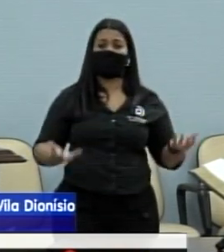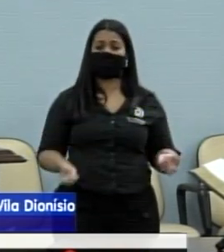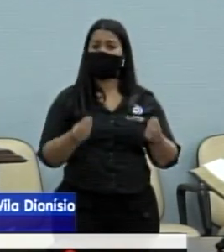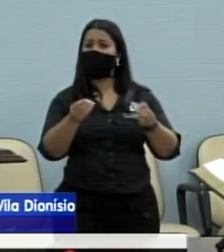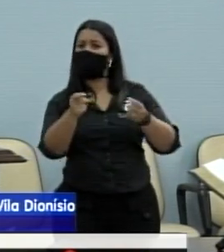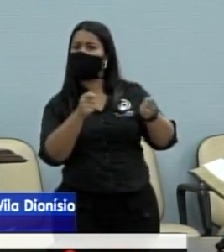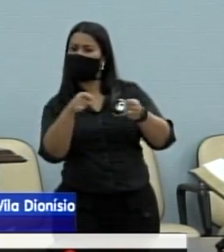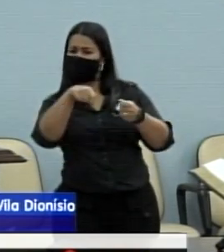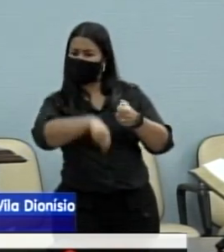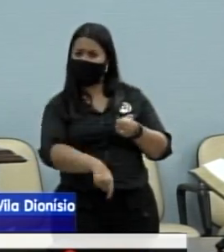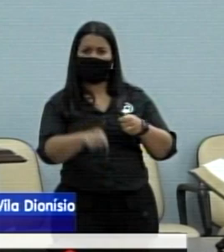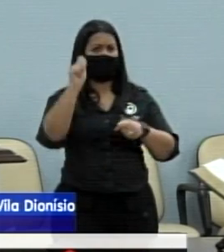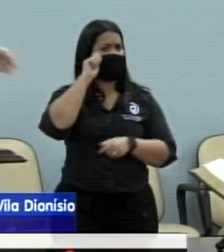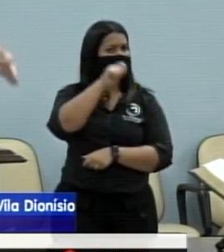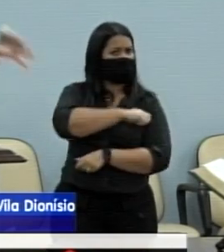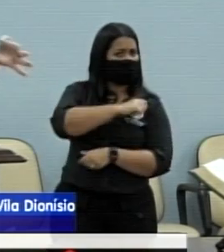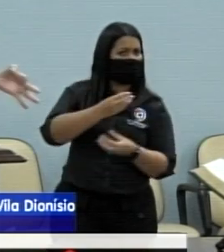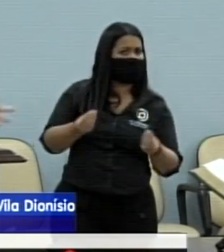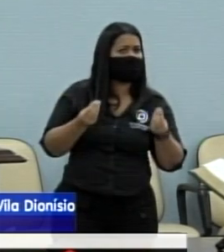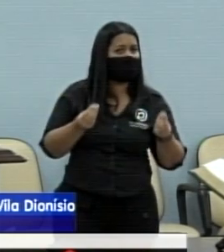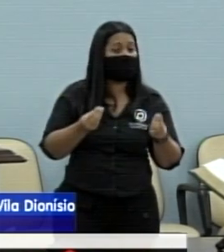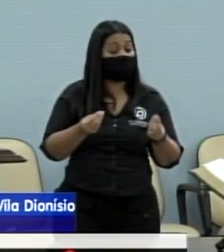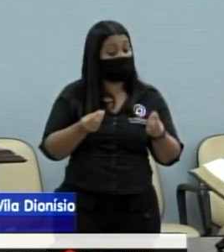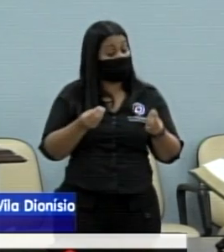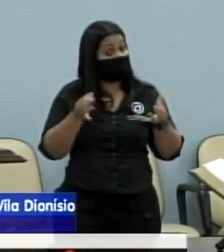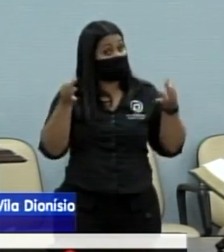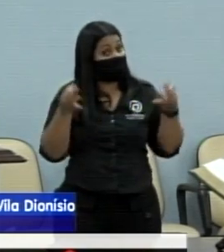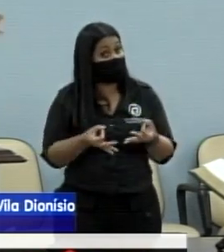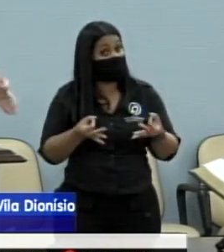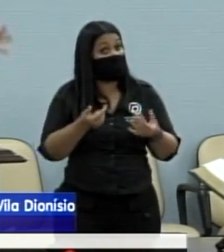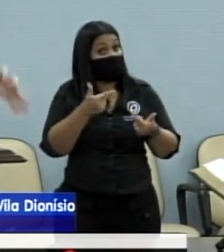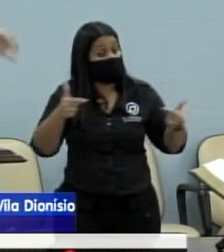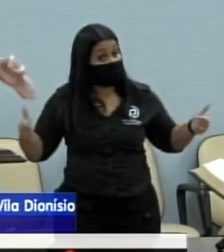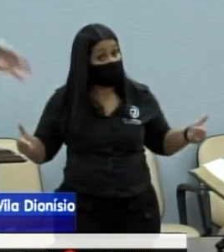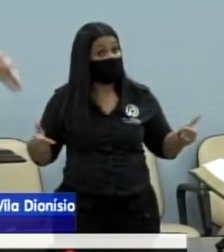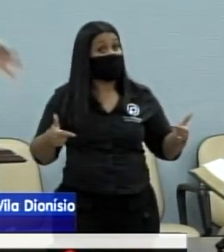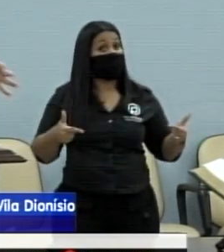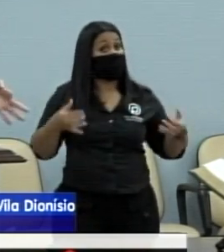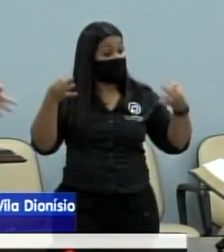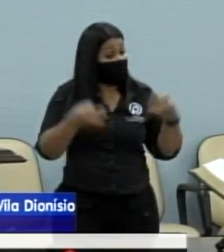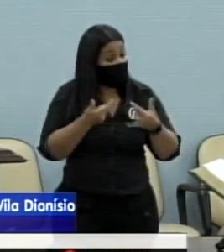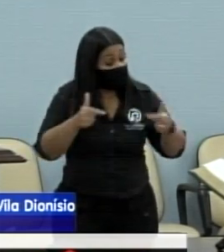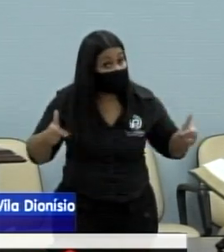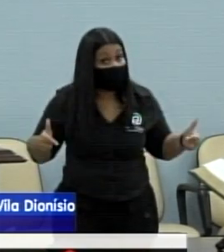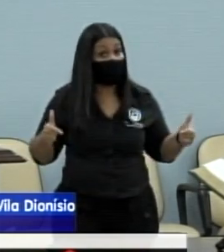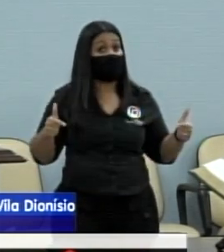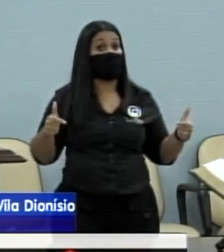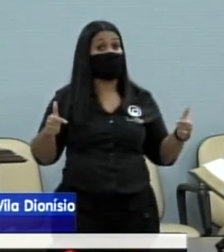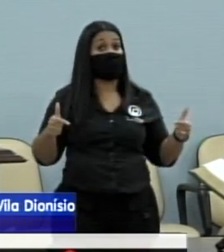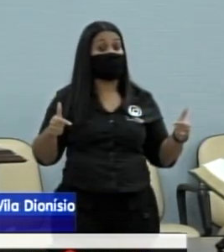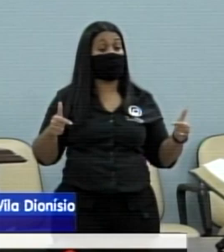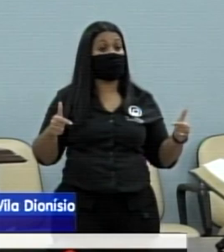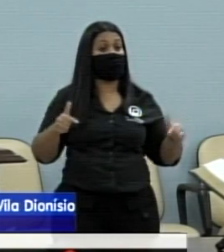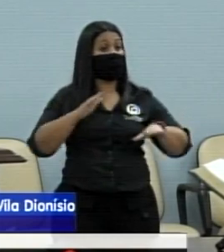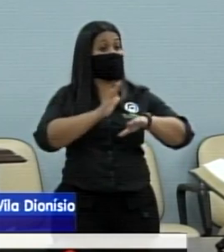conta de administrar Rio Preto, então. Não tem competência para isso. Não tem competência.